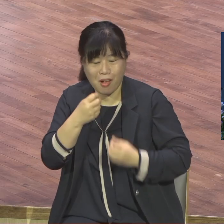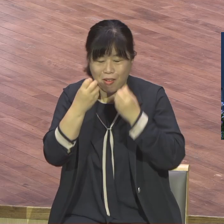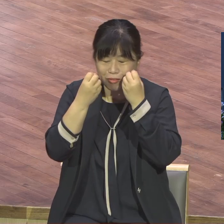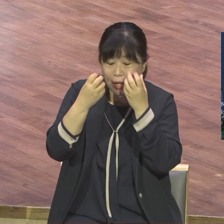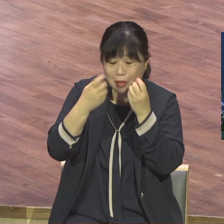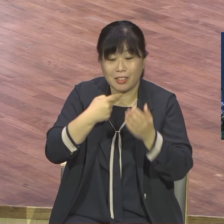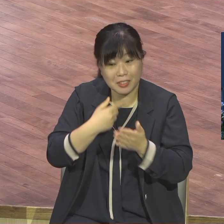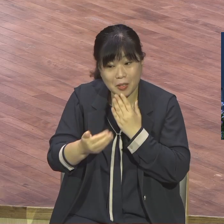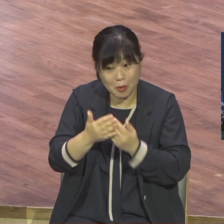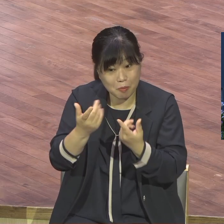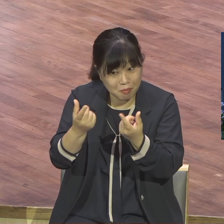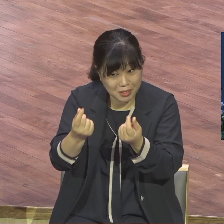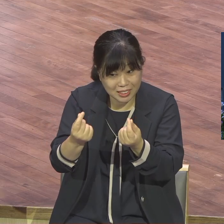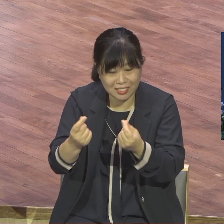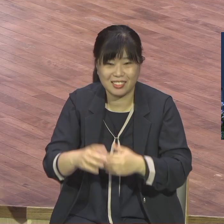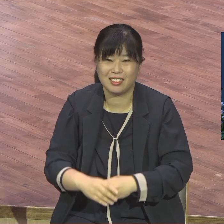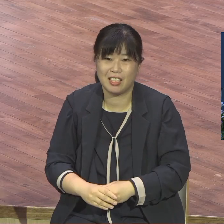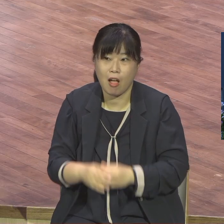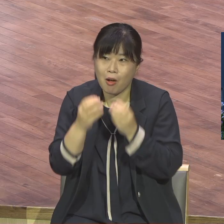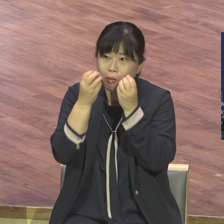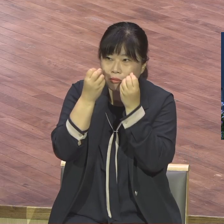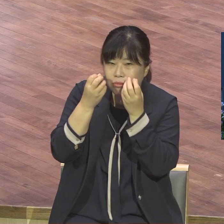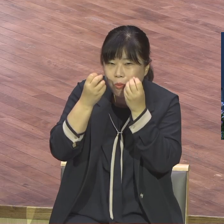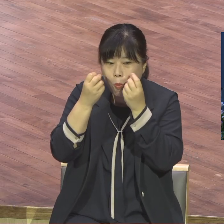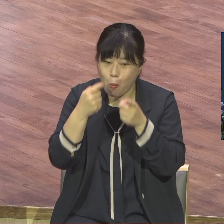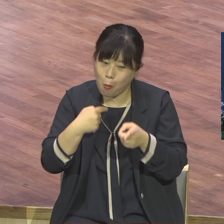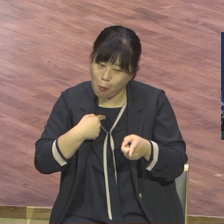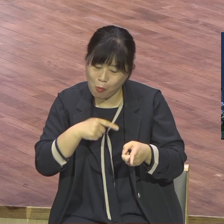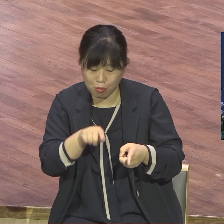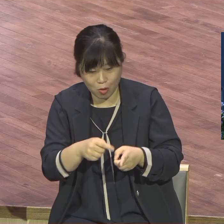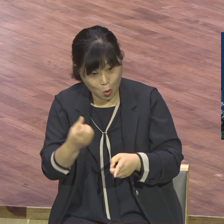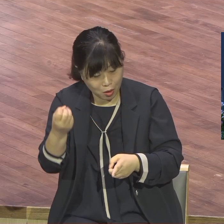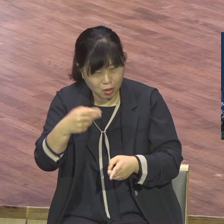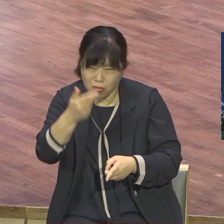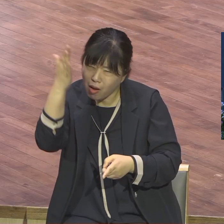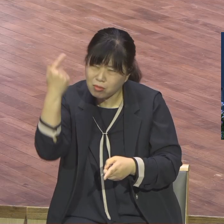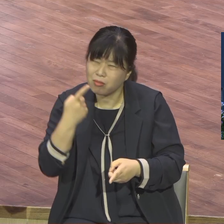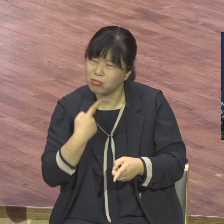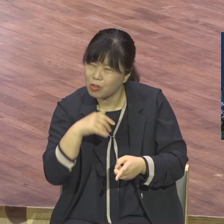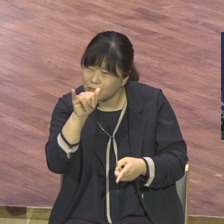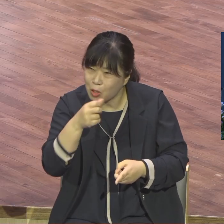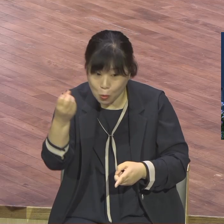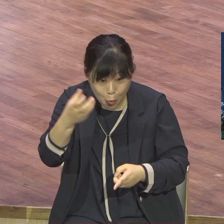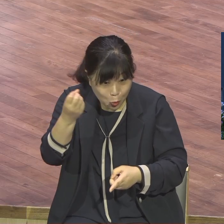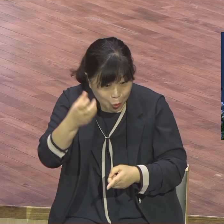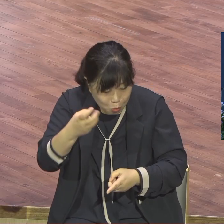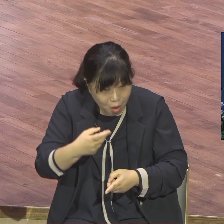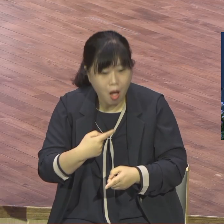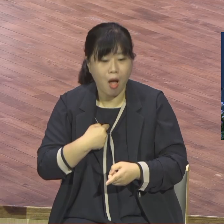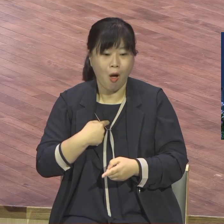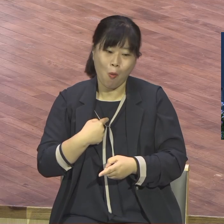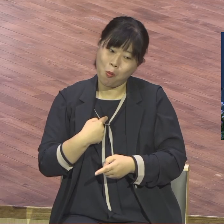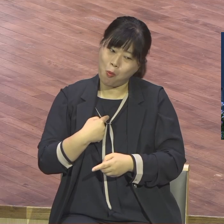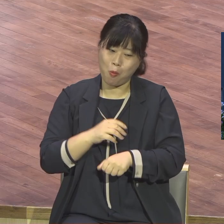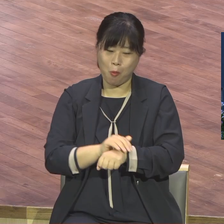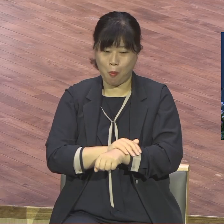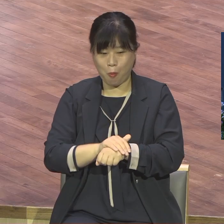상태예요. 새롭게 느껴지는, 왜 하나님 말씀은 살았고 날로